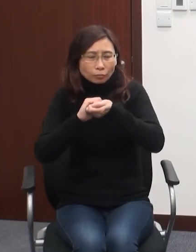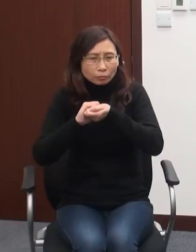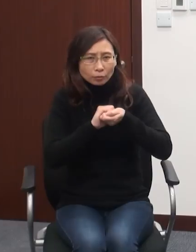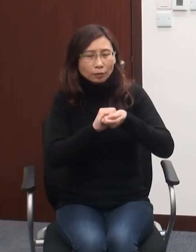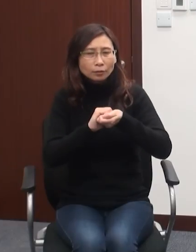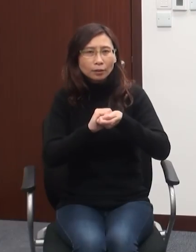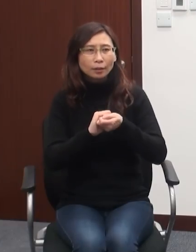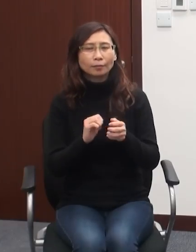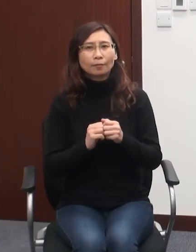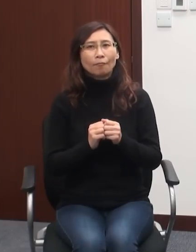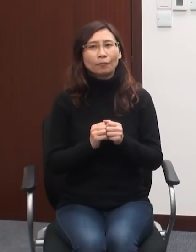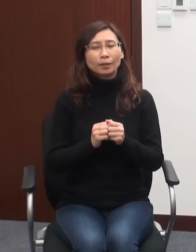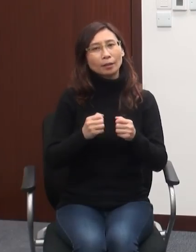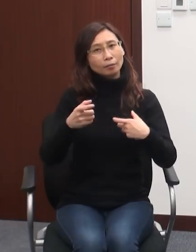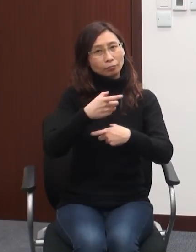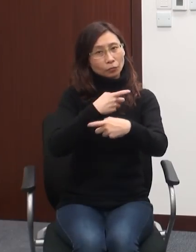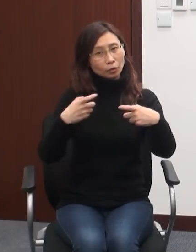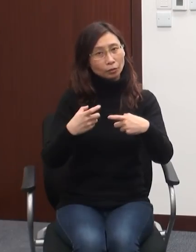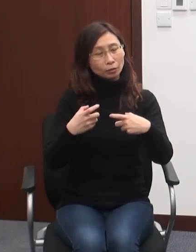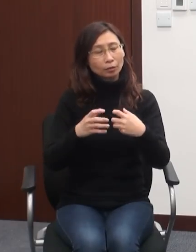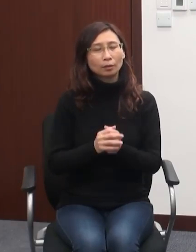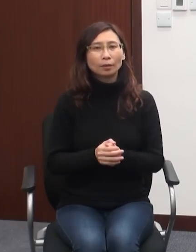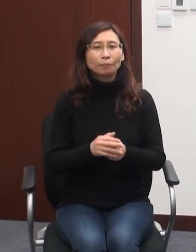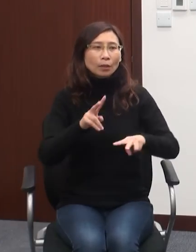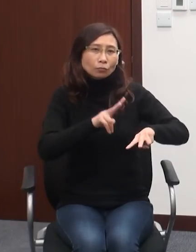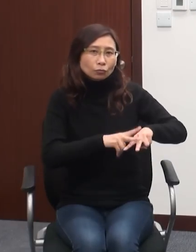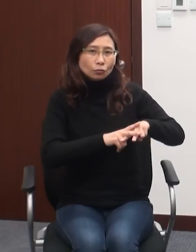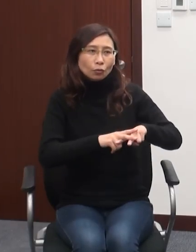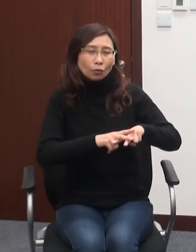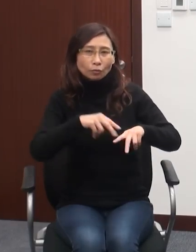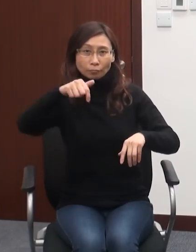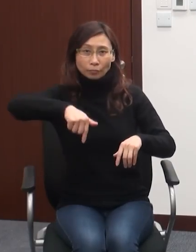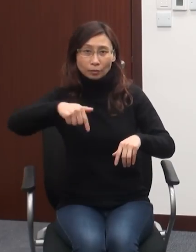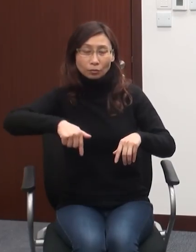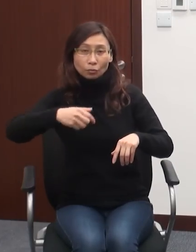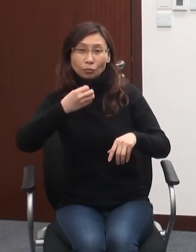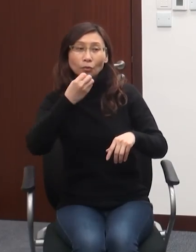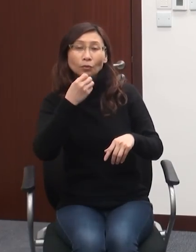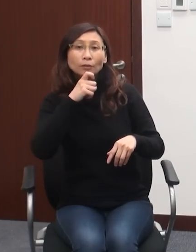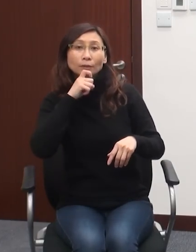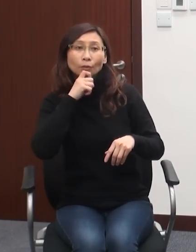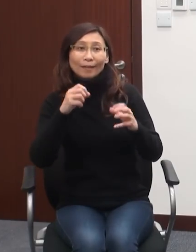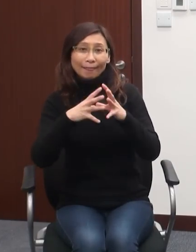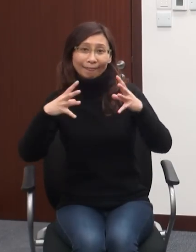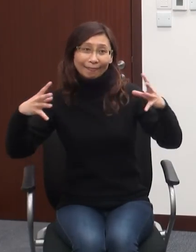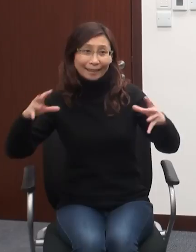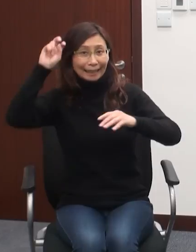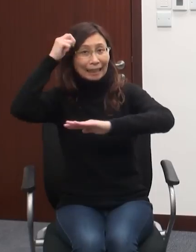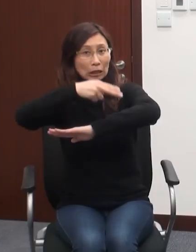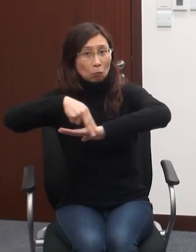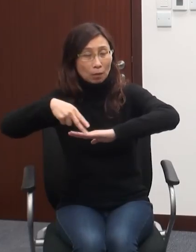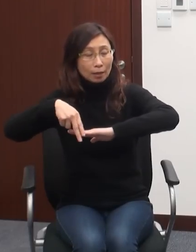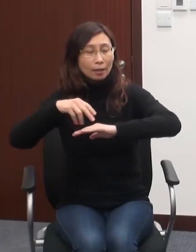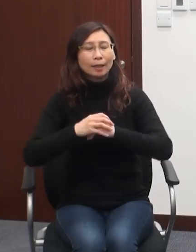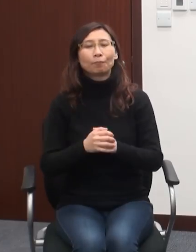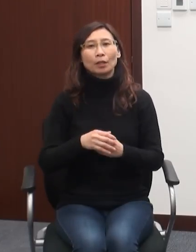謂競爭力，跟住有利於可能中國，如果將來喺香港有一啲經濟嘅一啲大嘅 project 計劃嘅話咧，都可以借香港依